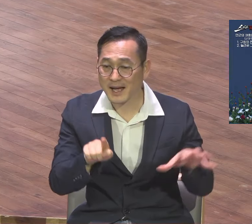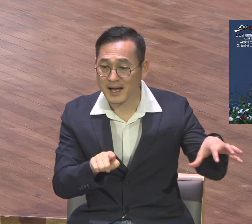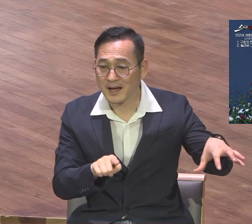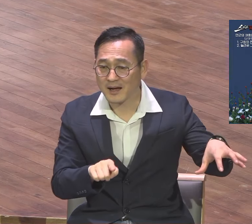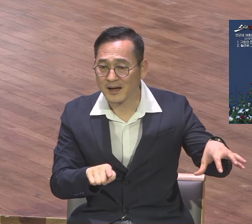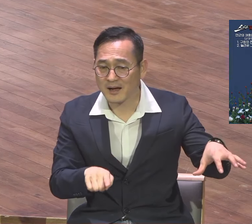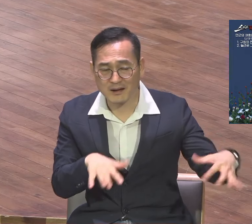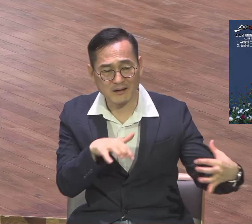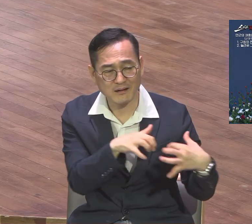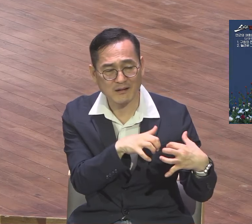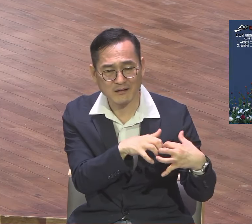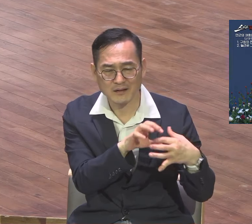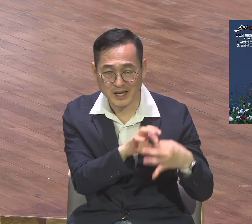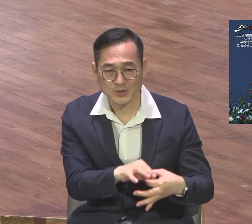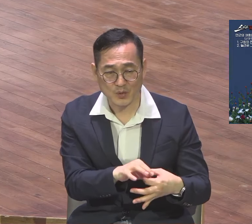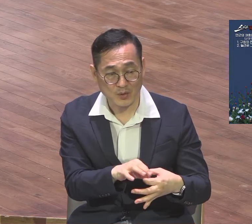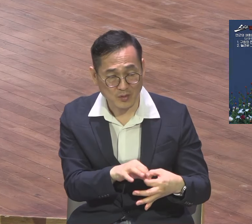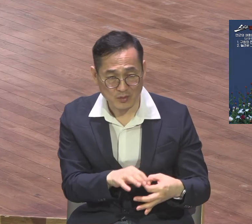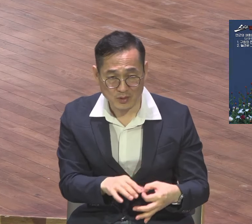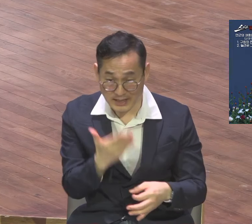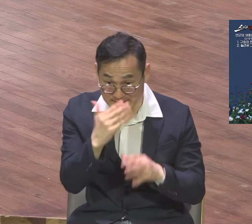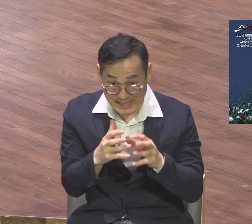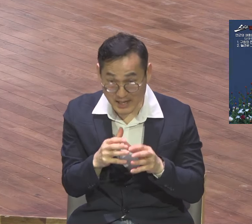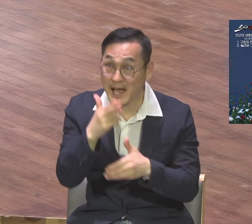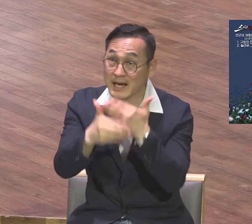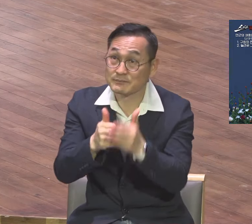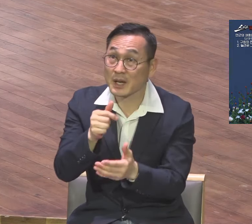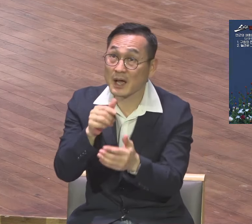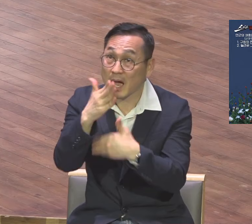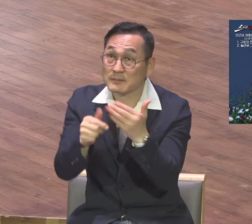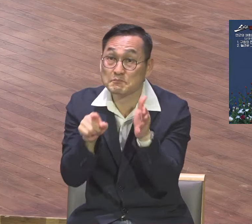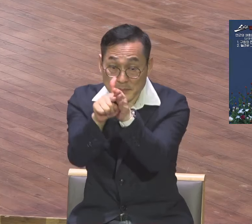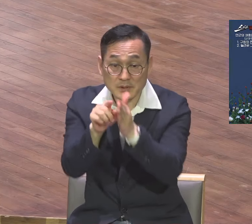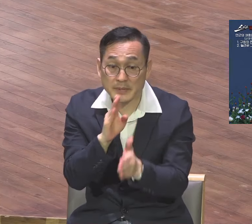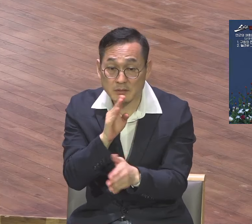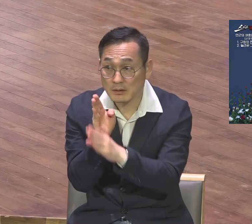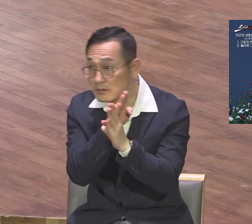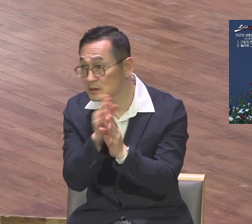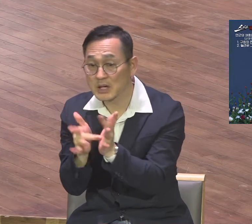거기 누가 빠졌어요? 예수 그리스도 빠졌어요. 그러니까